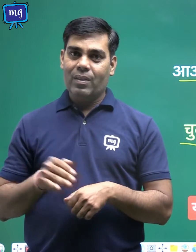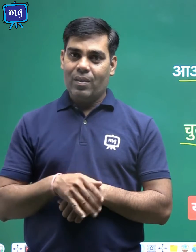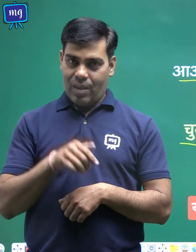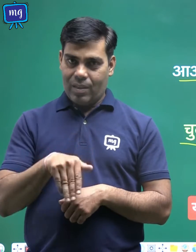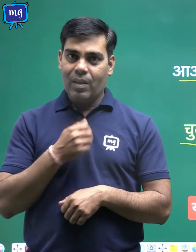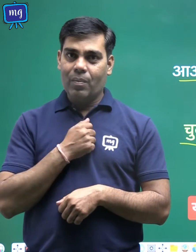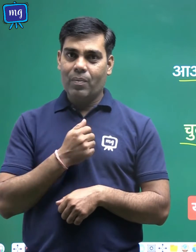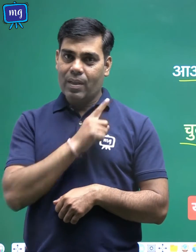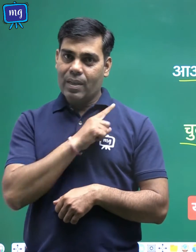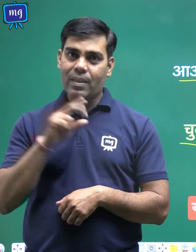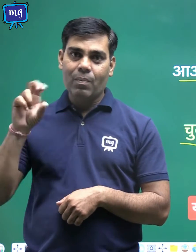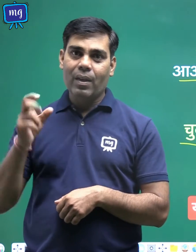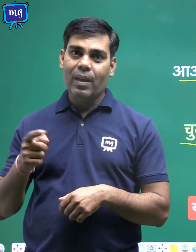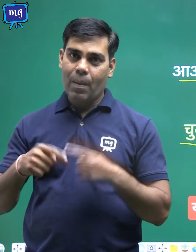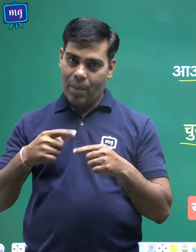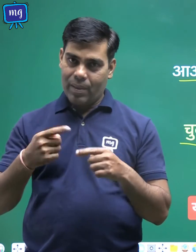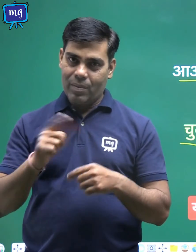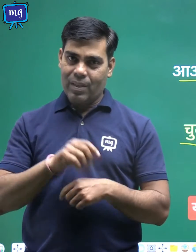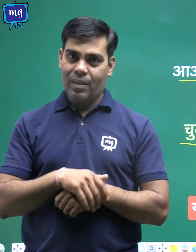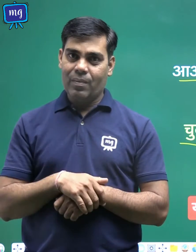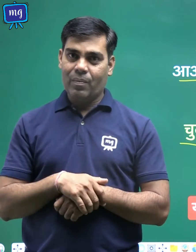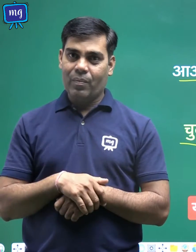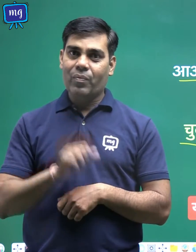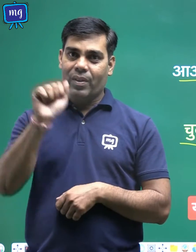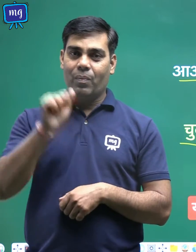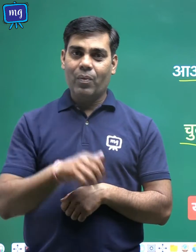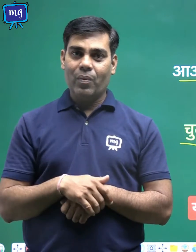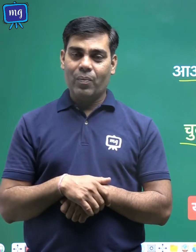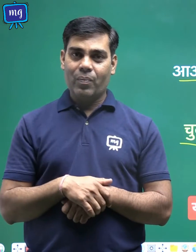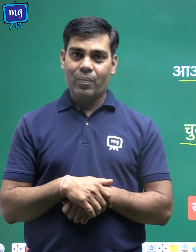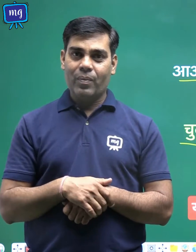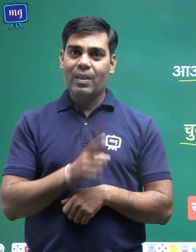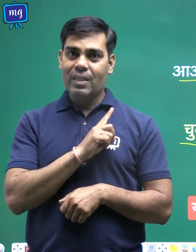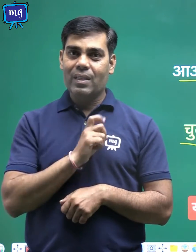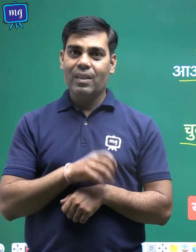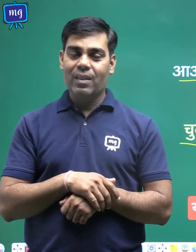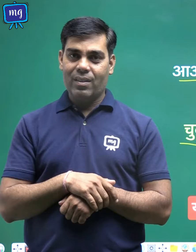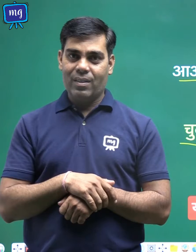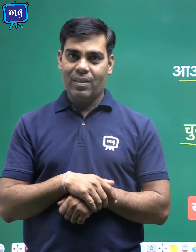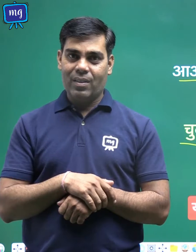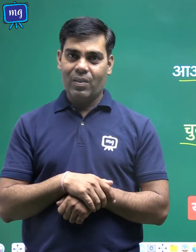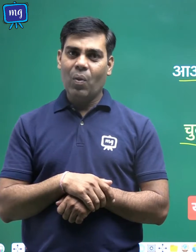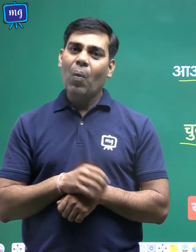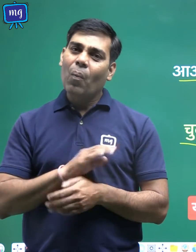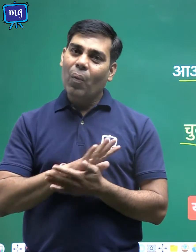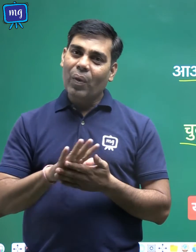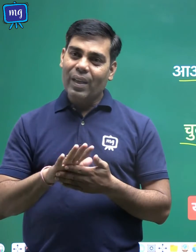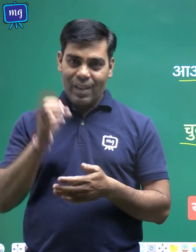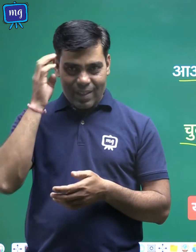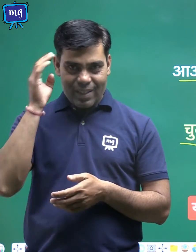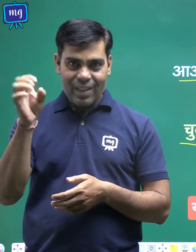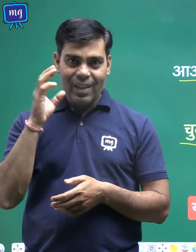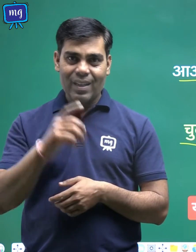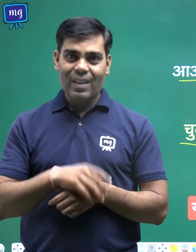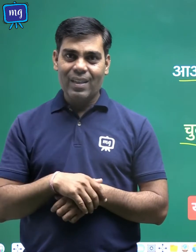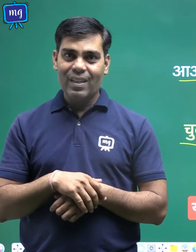हम इस पाठ के माध्यम से आपको इसकी पूरी जानकारी इस पाठ